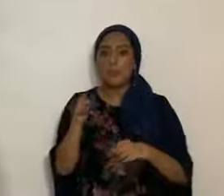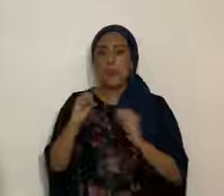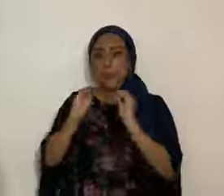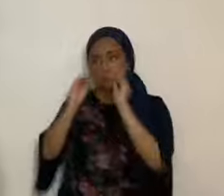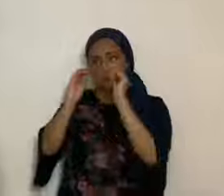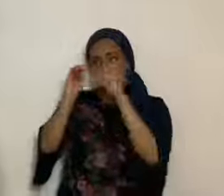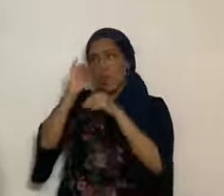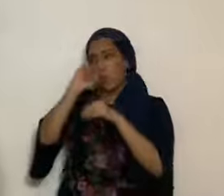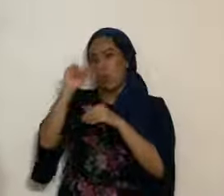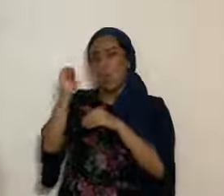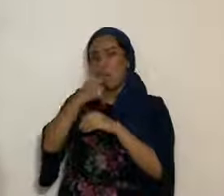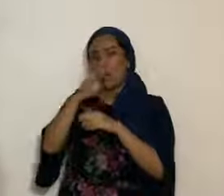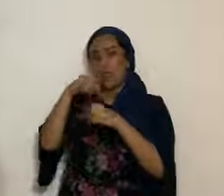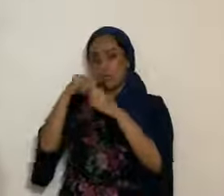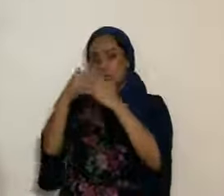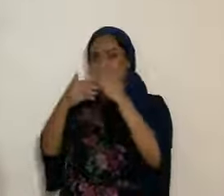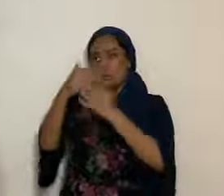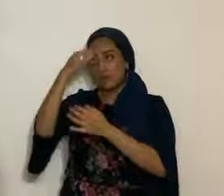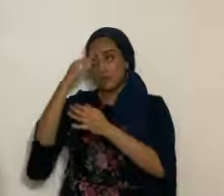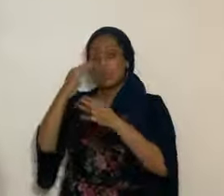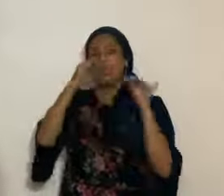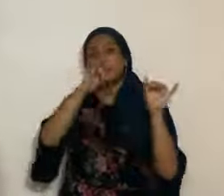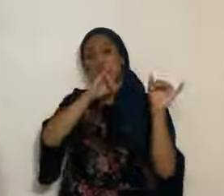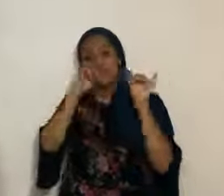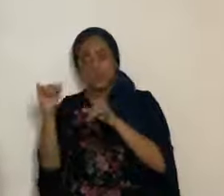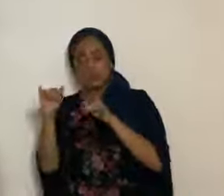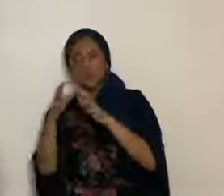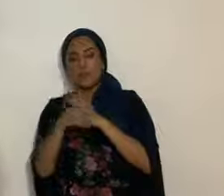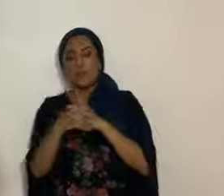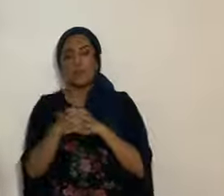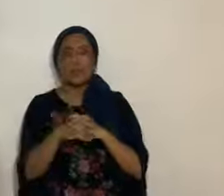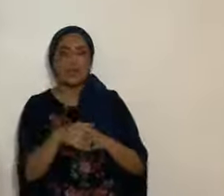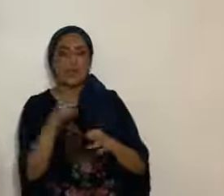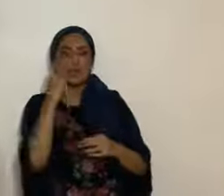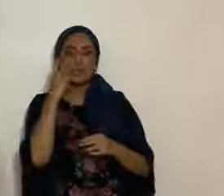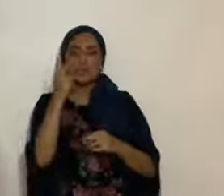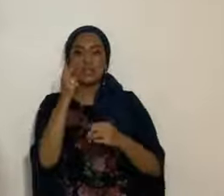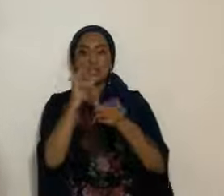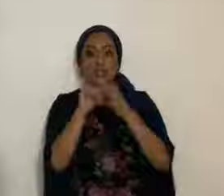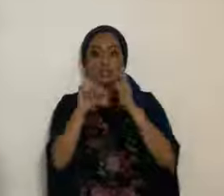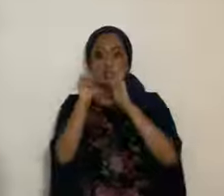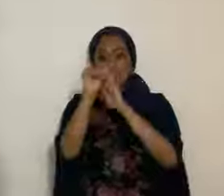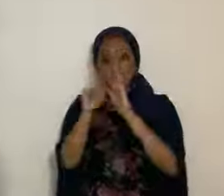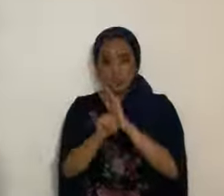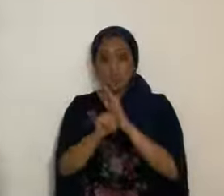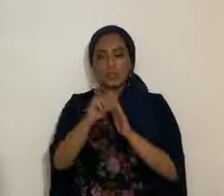en manos del Eterno. Y de igual manera vamos a ver que Moisés tuvo que aprender lo